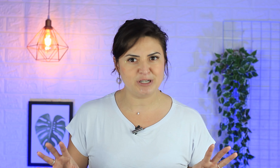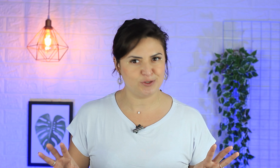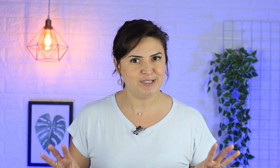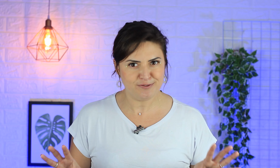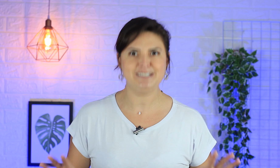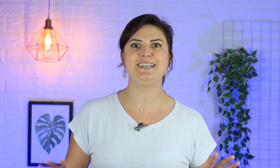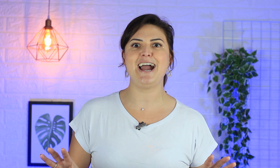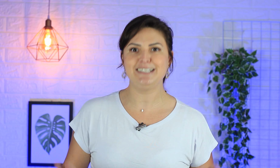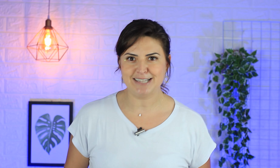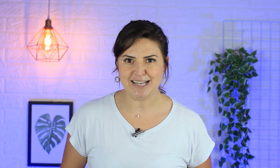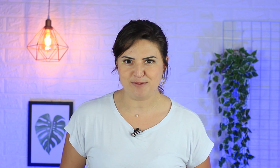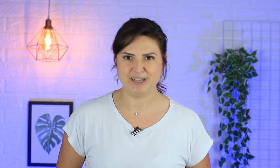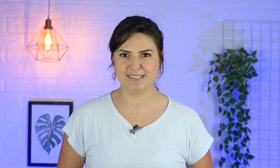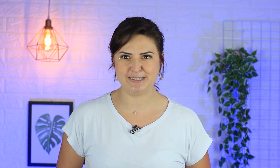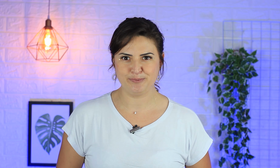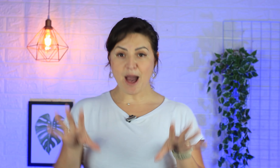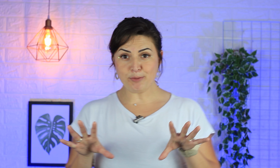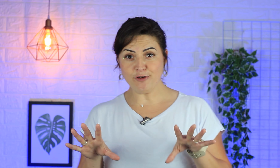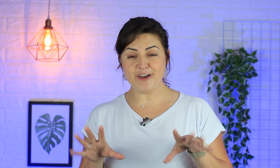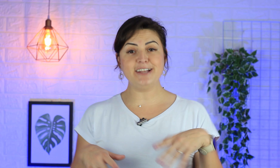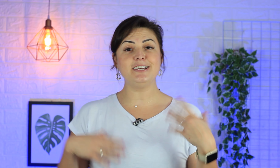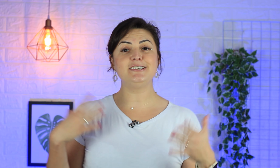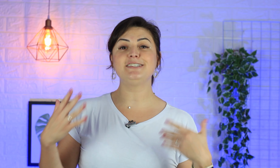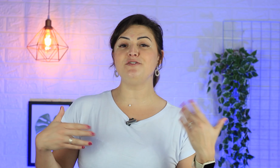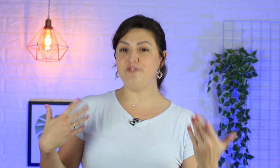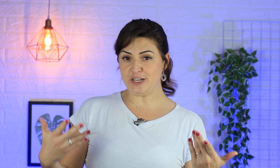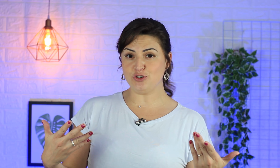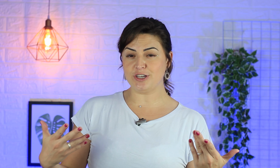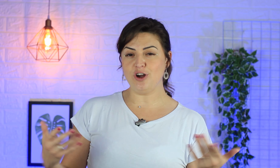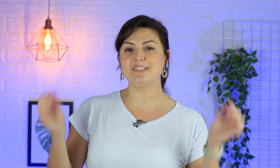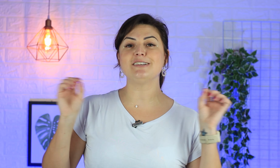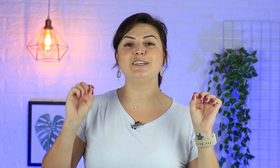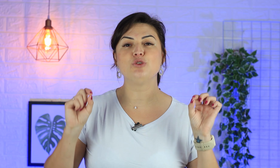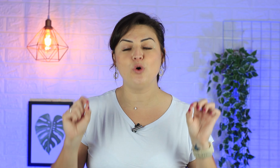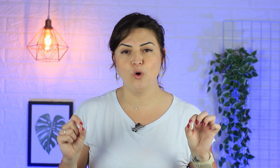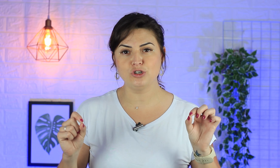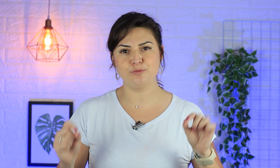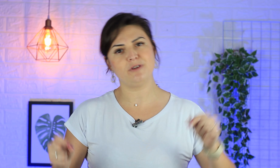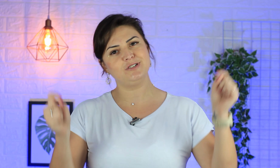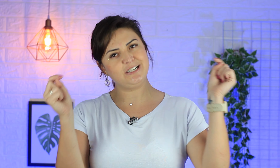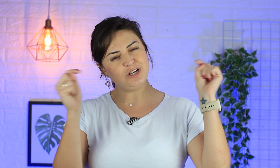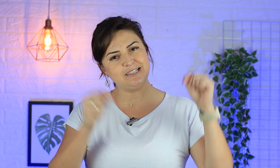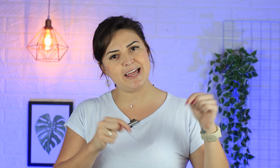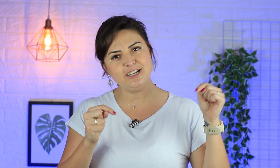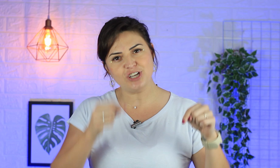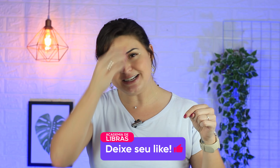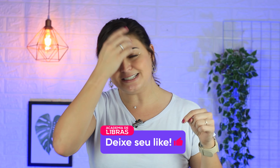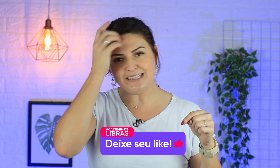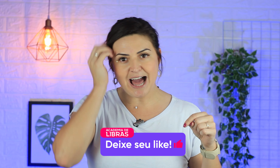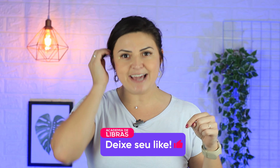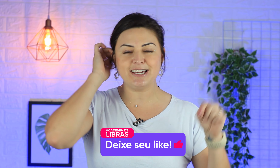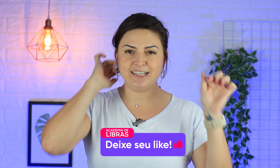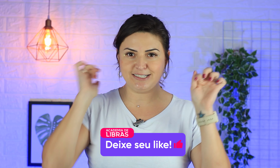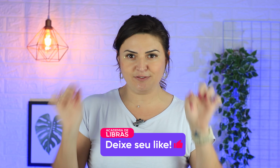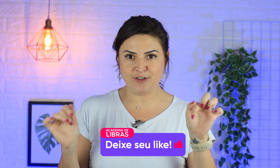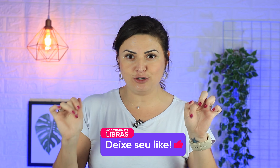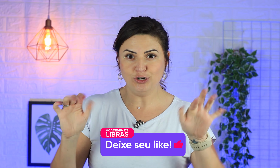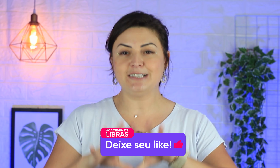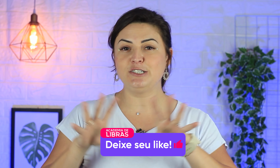expressões faciais da Libras. Aproveita e se esse vídeo aqui, ó, está sendo útil pra você, já deixa esse like aqui nesse vídeo. Se as